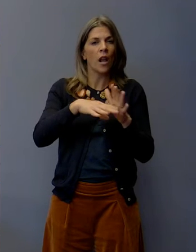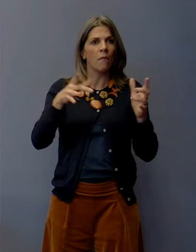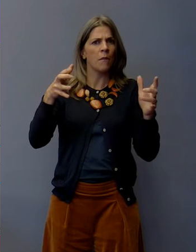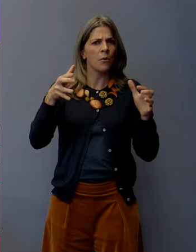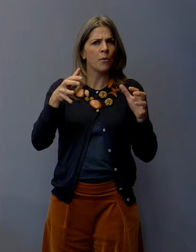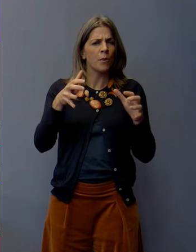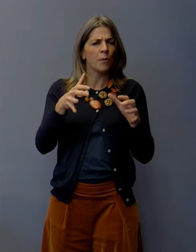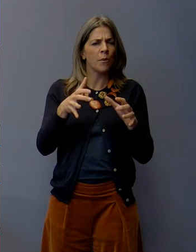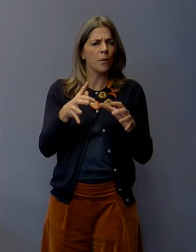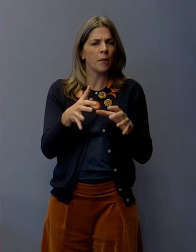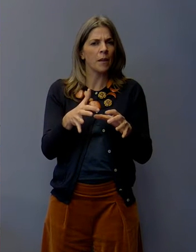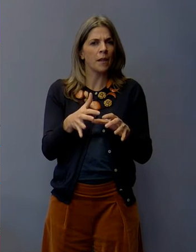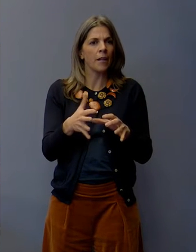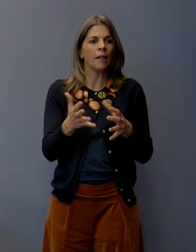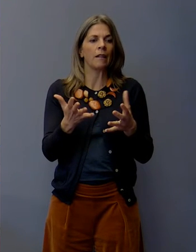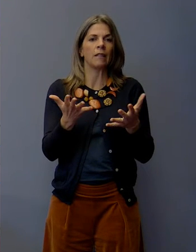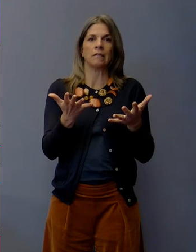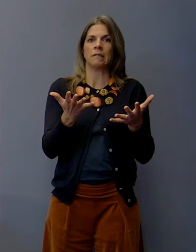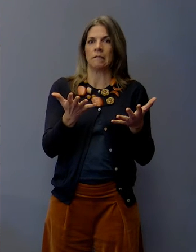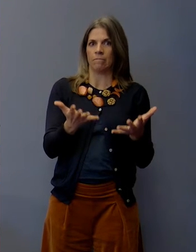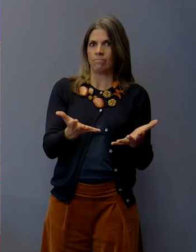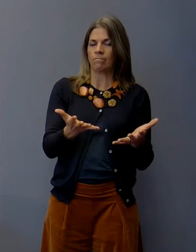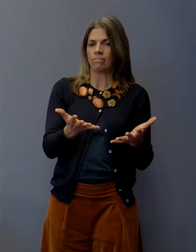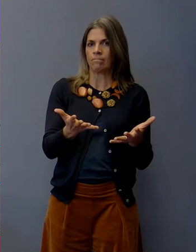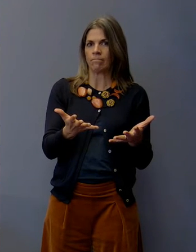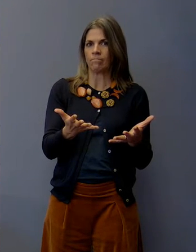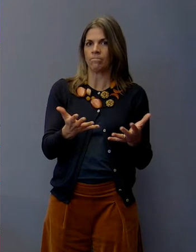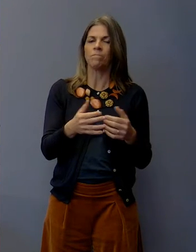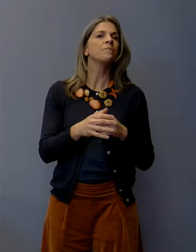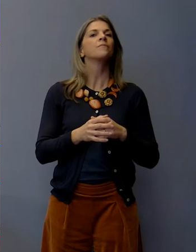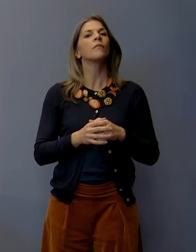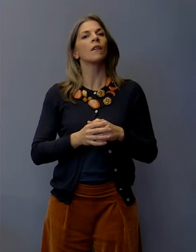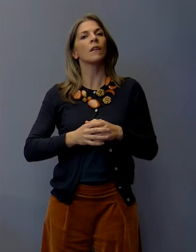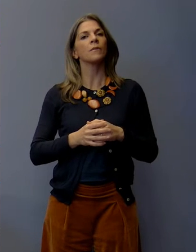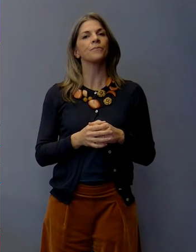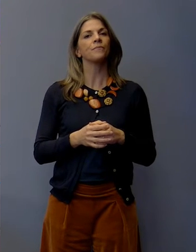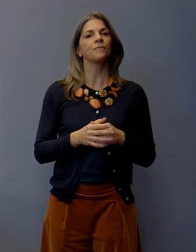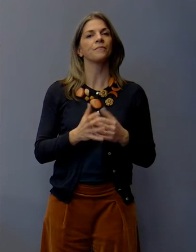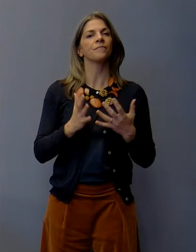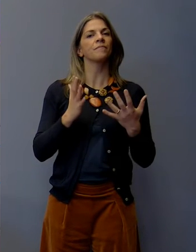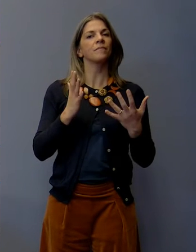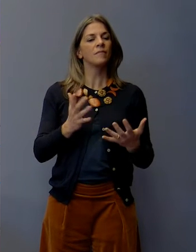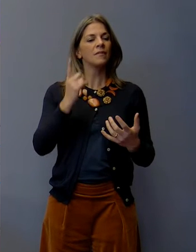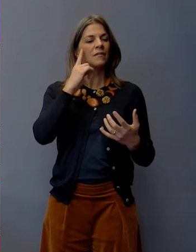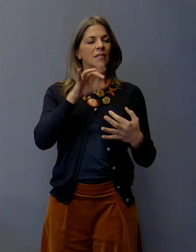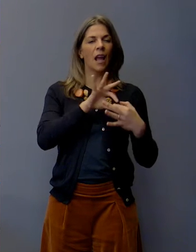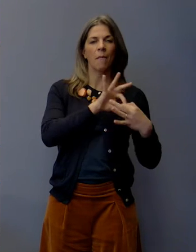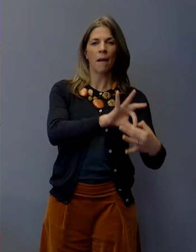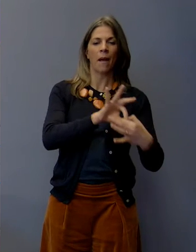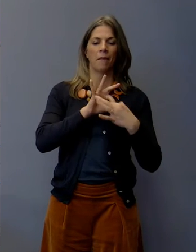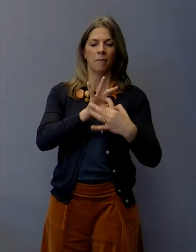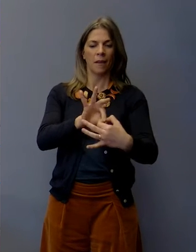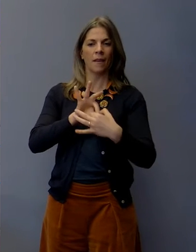ragionevoli questo flusso si interrompe ma non è che interrompendo questo flusso vengono meno le esigenze dei cittadini